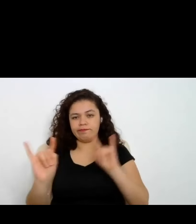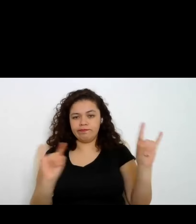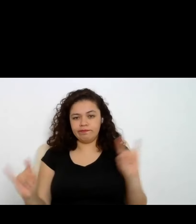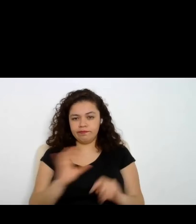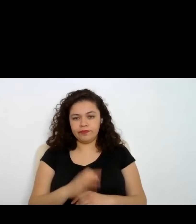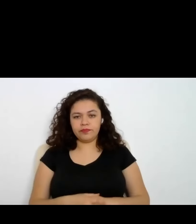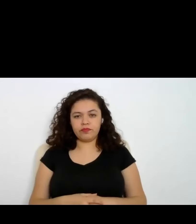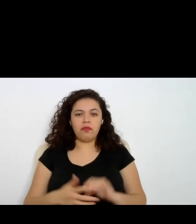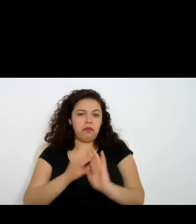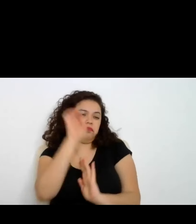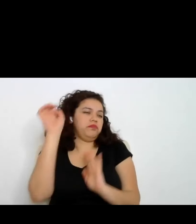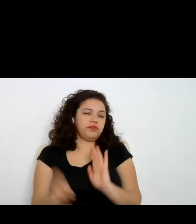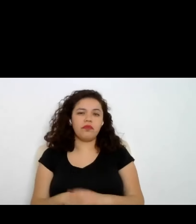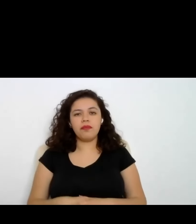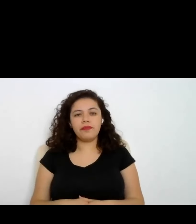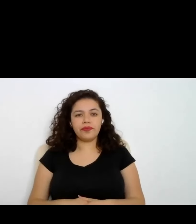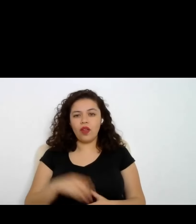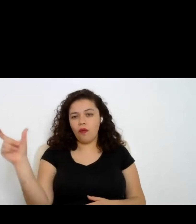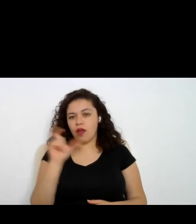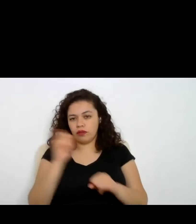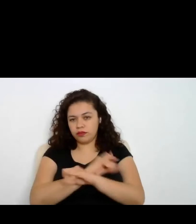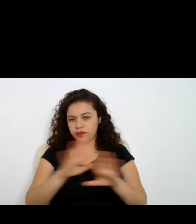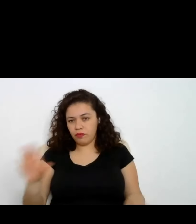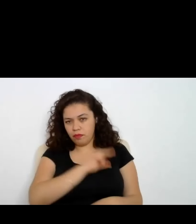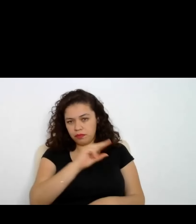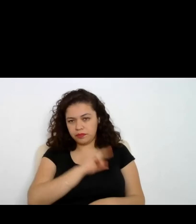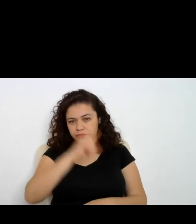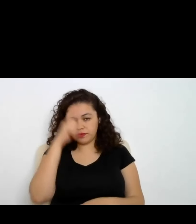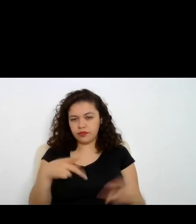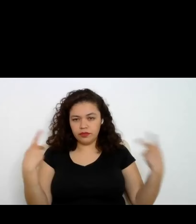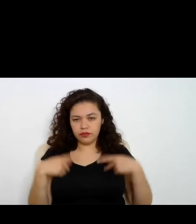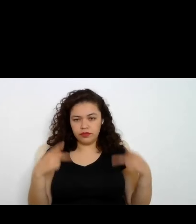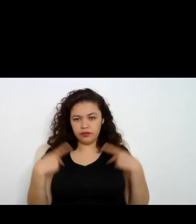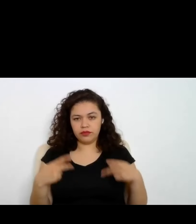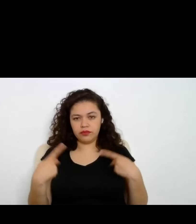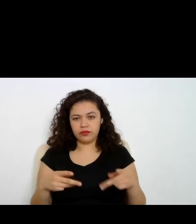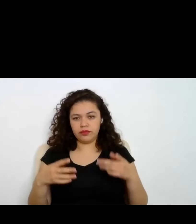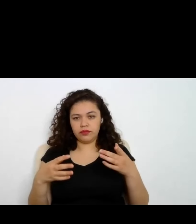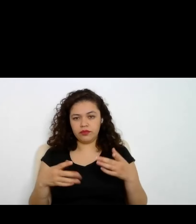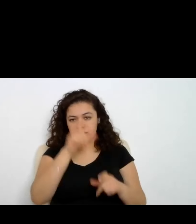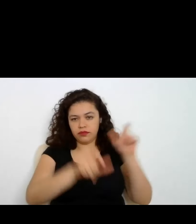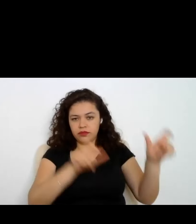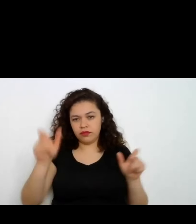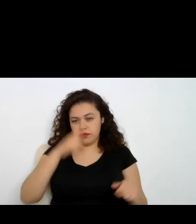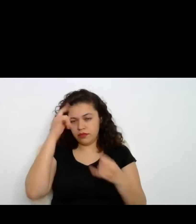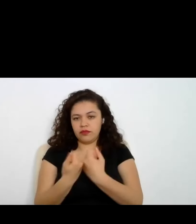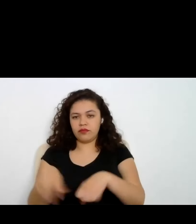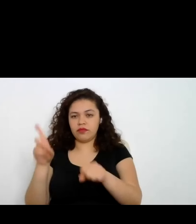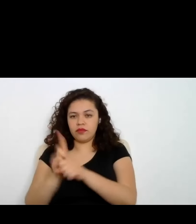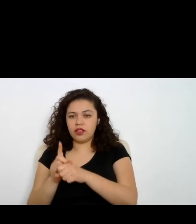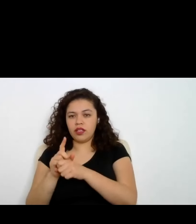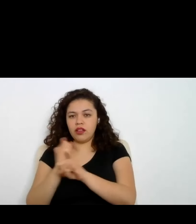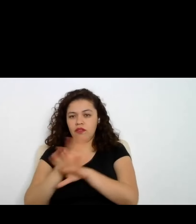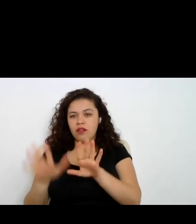ejemplo, cuando los datos personales de las personas físicas están en posesión de sociedades de información